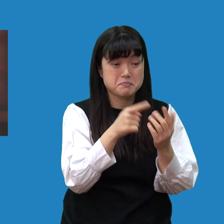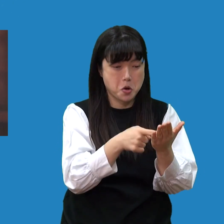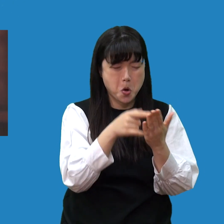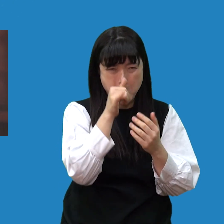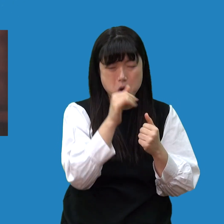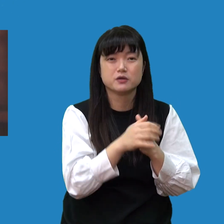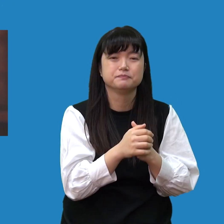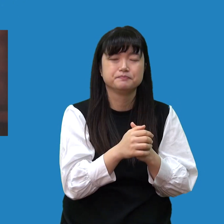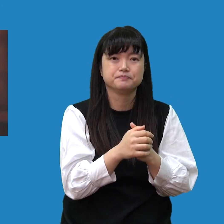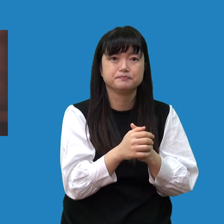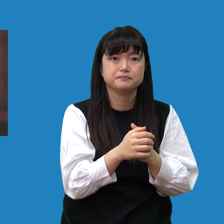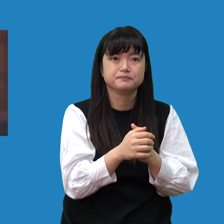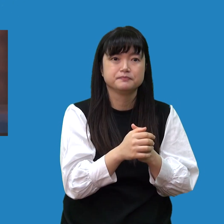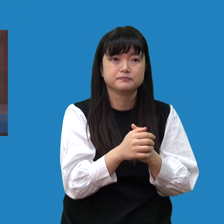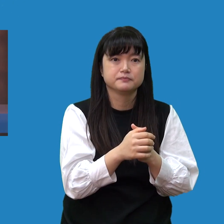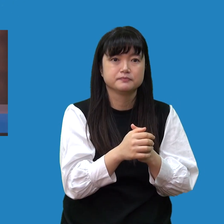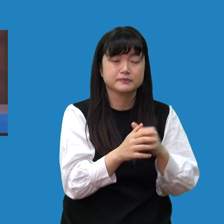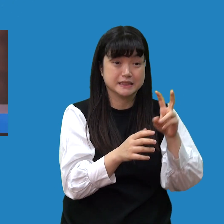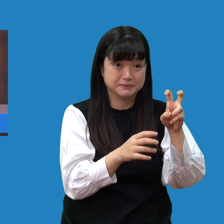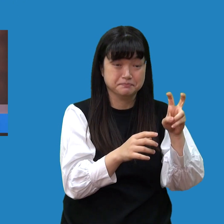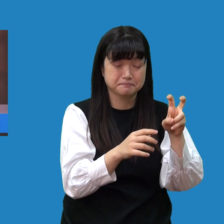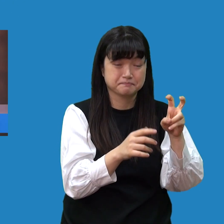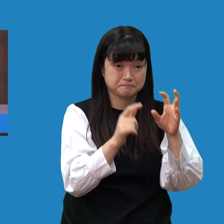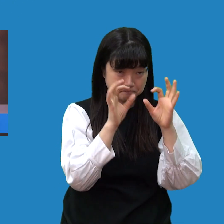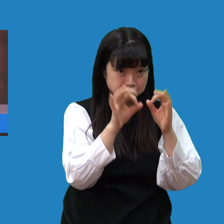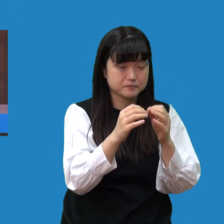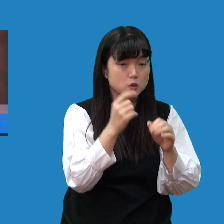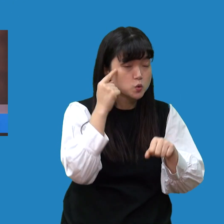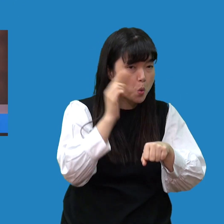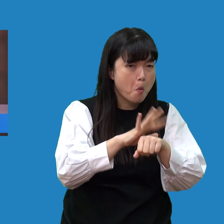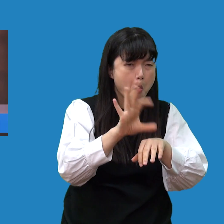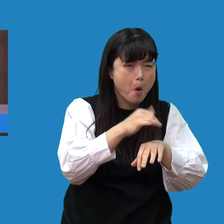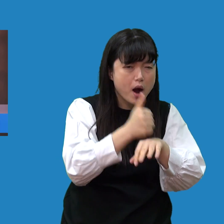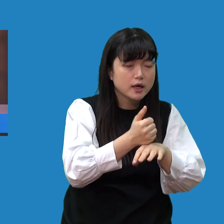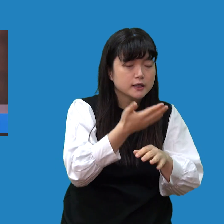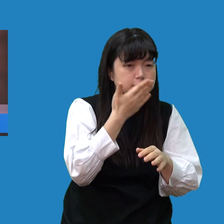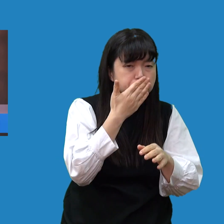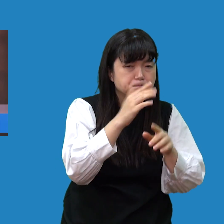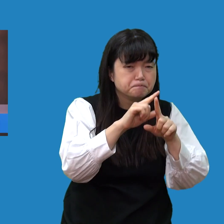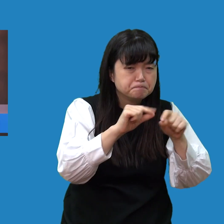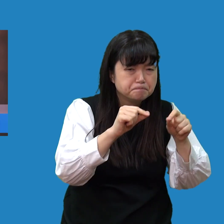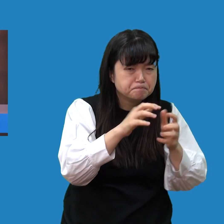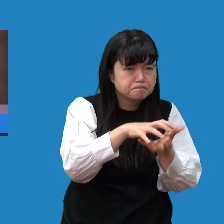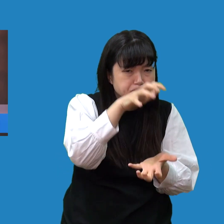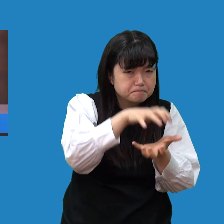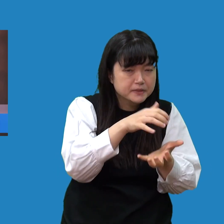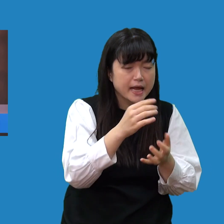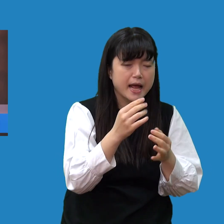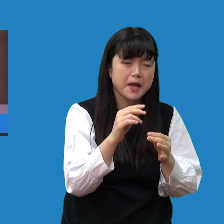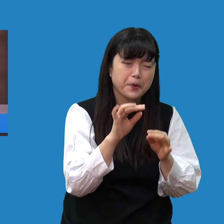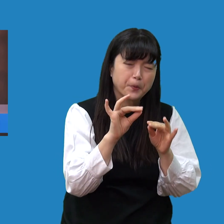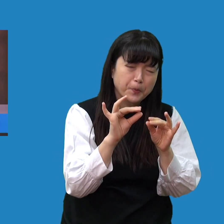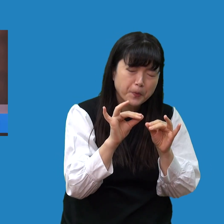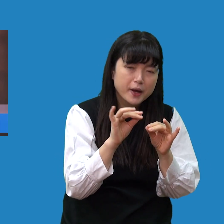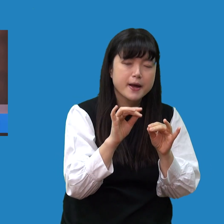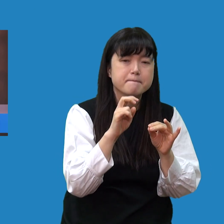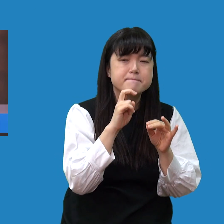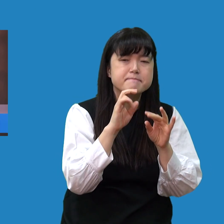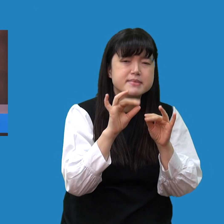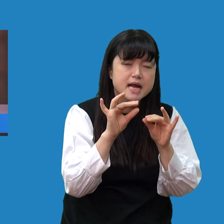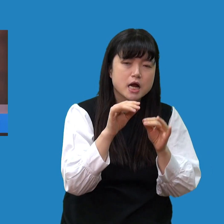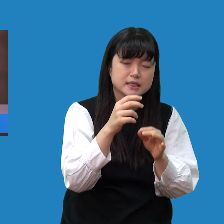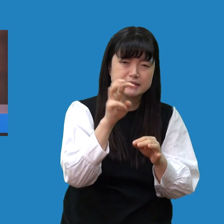말씀으로 보도록 하겠습니다. 같이 읽습니다. 시작. 솔로몬의 하루의 음식물은 가는